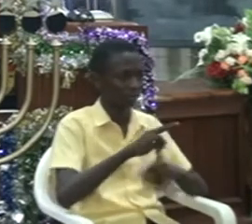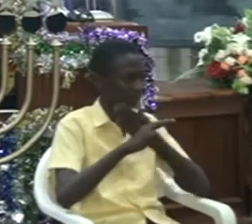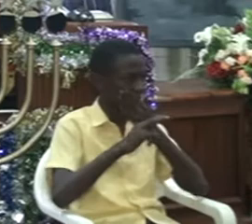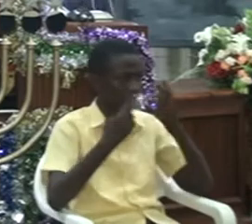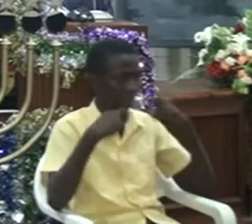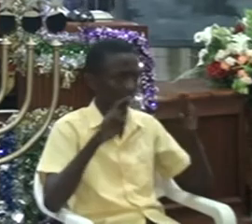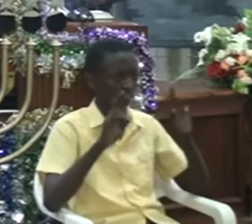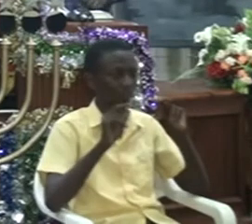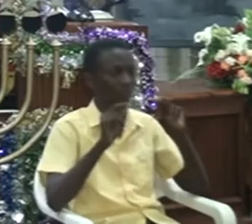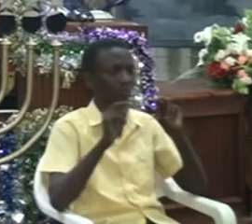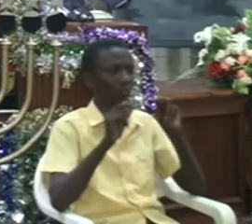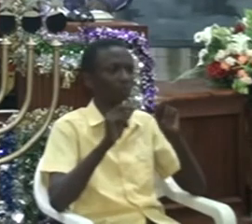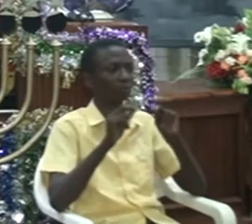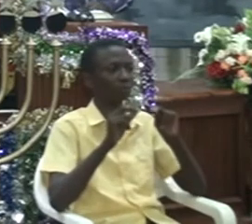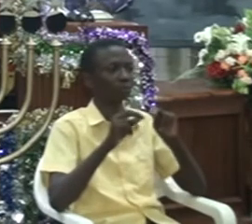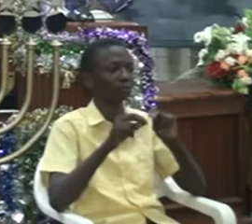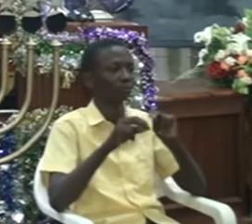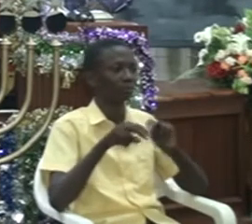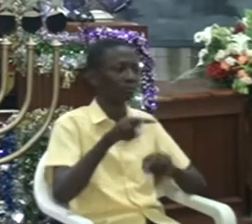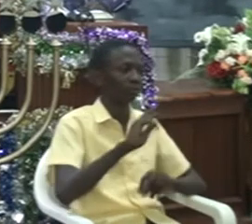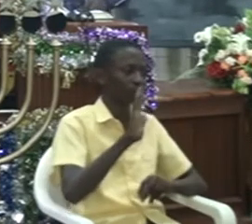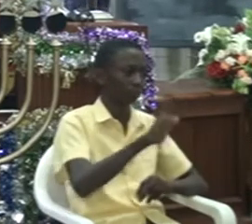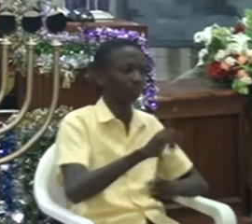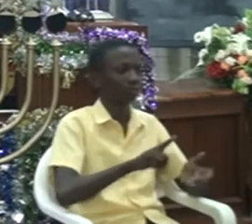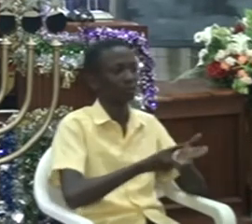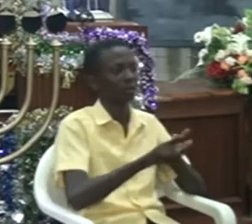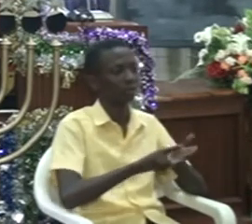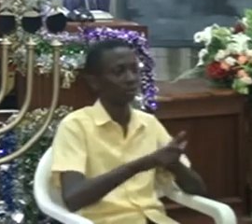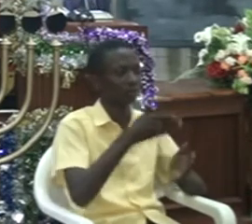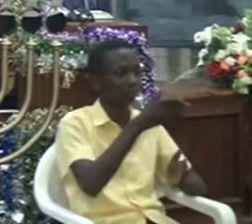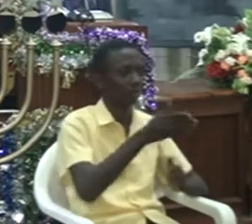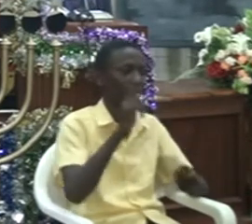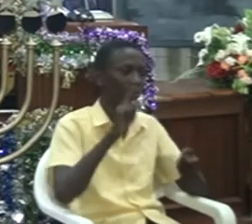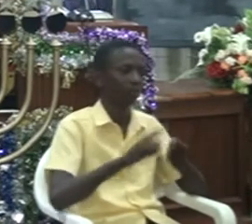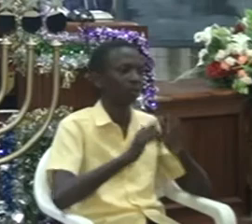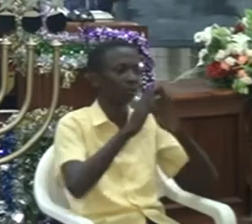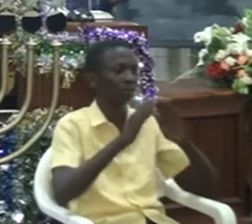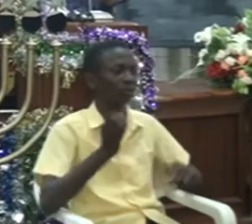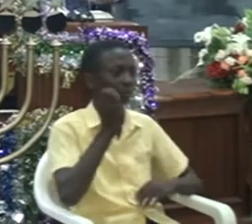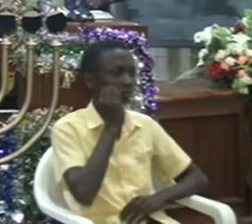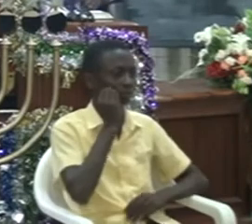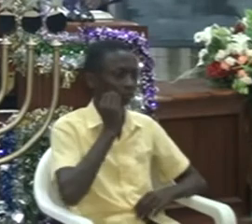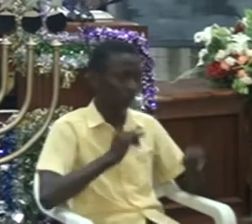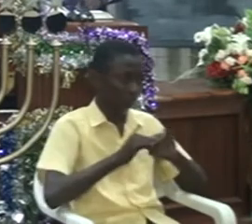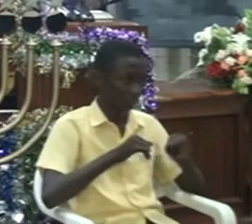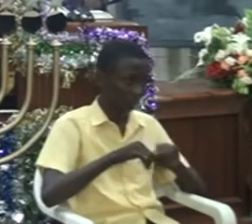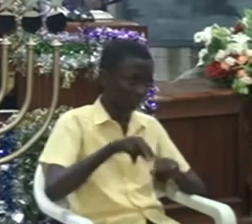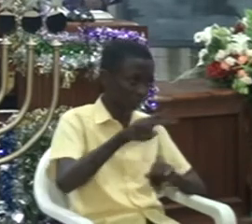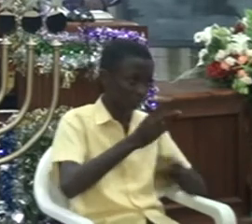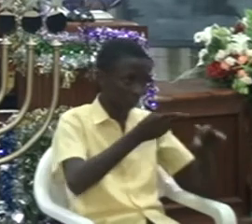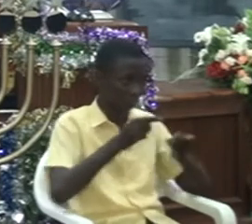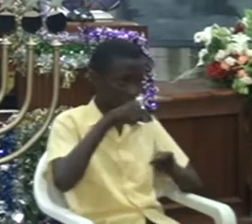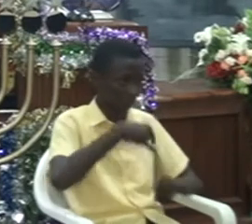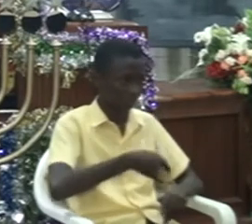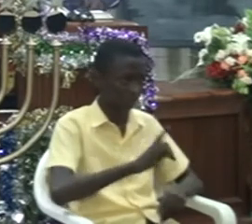ndio jibu yenu. Vous le lirez à la maison. Ile basi mnaweza kuisoma kunyumba. Et si ça, si vous voulez que ce soit votre réponse,